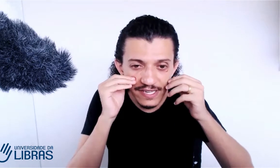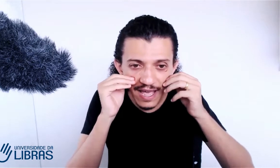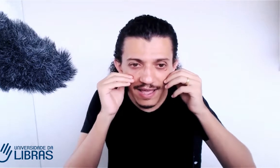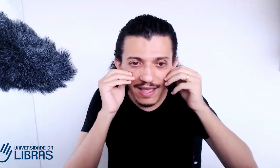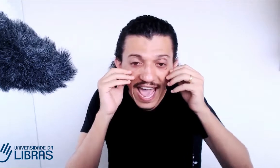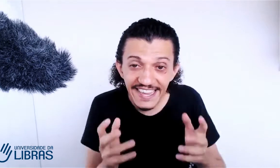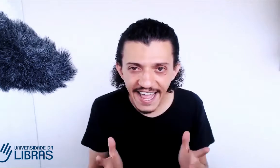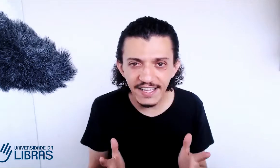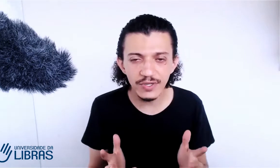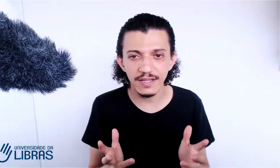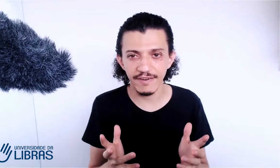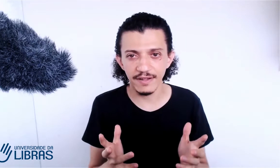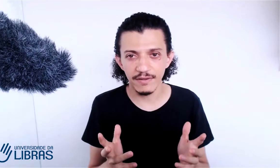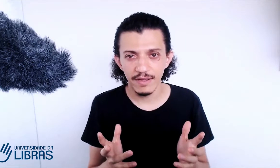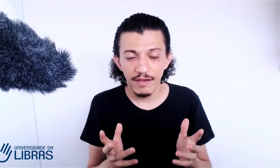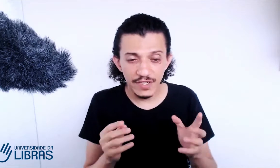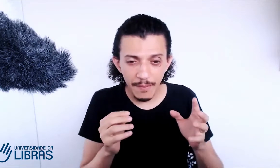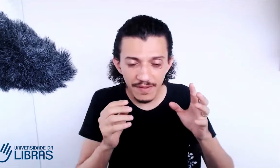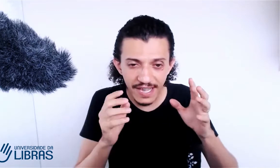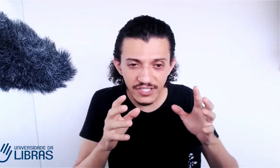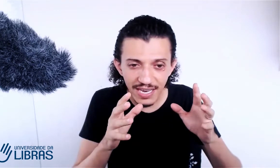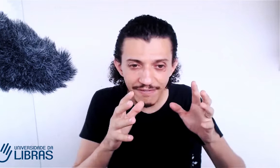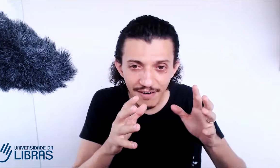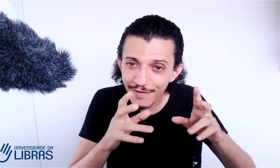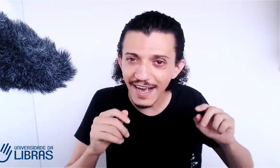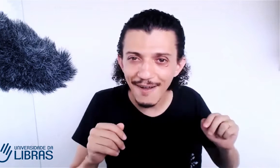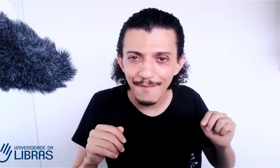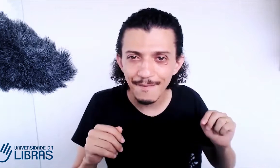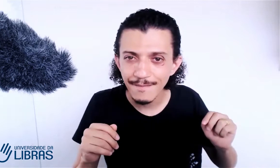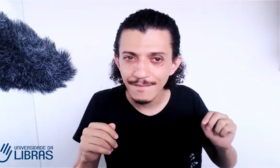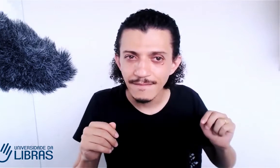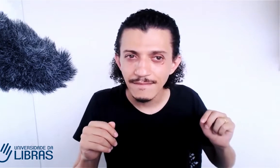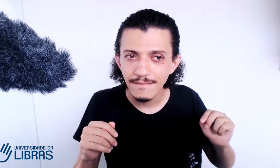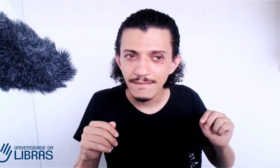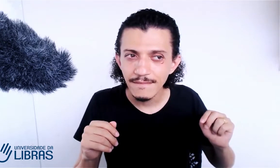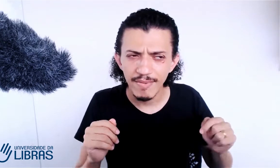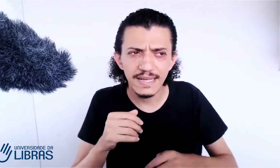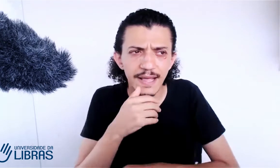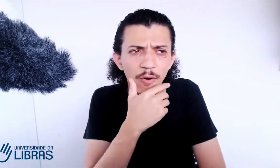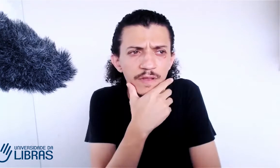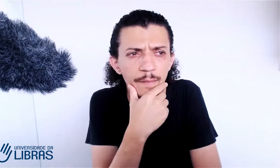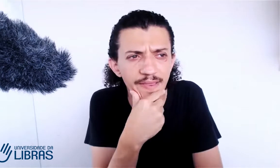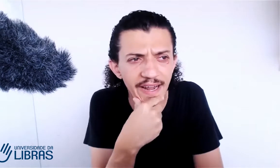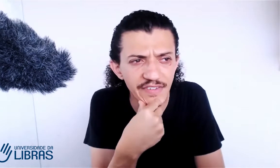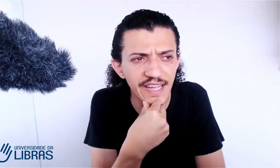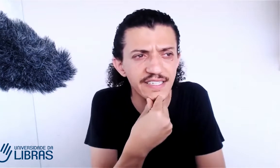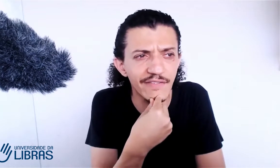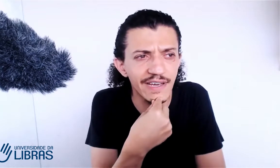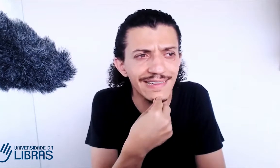você entende o que ele está falando. Você sente que ele está falando devagar. Mas até pouco tempo atrás você achava que ele estava